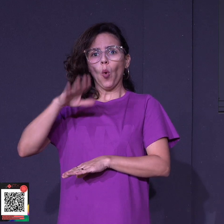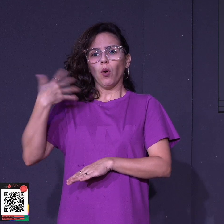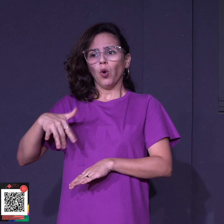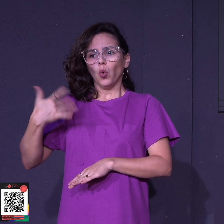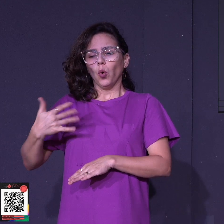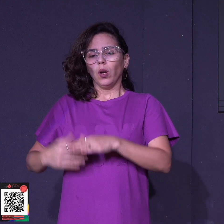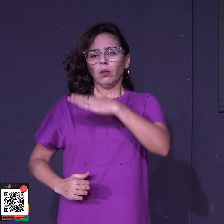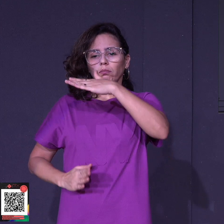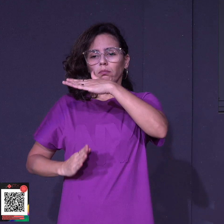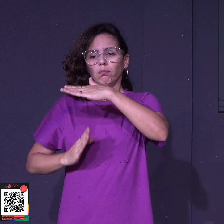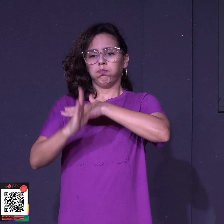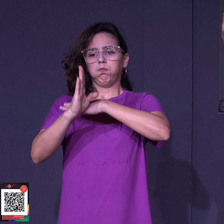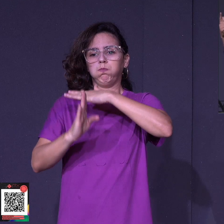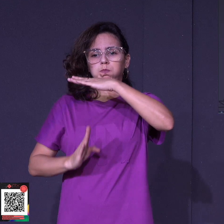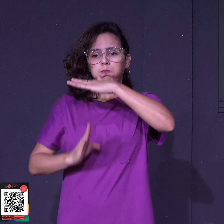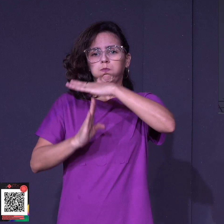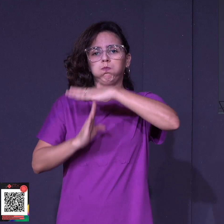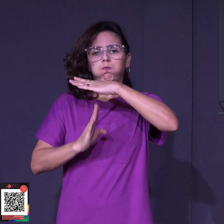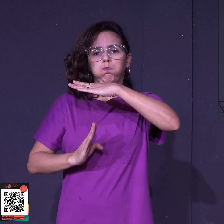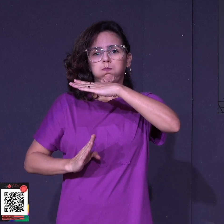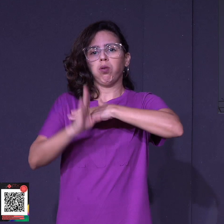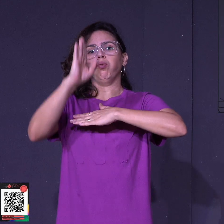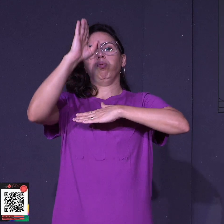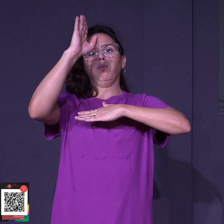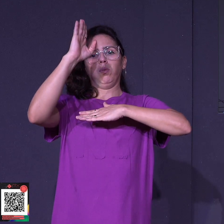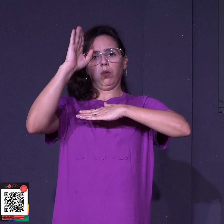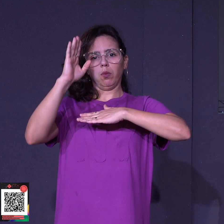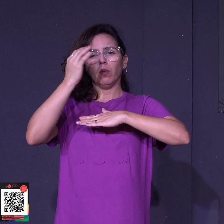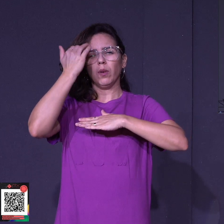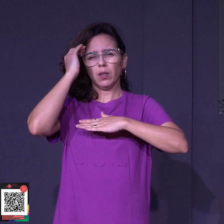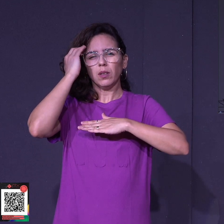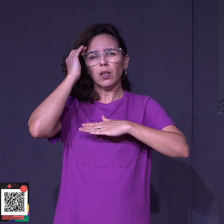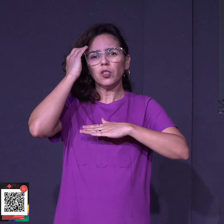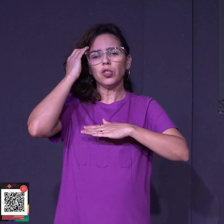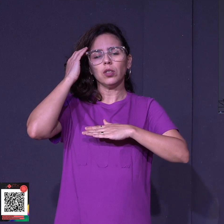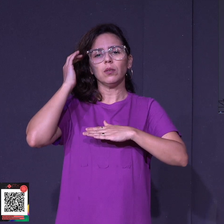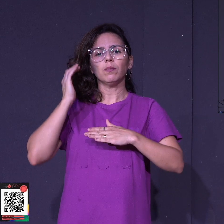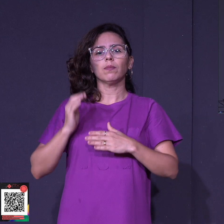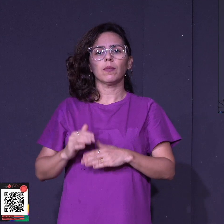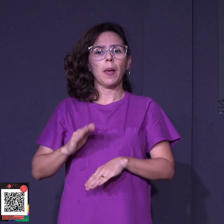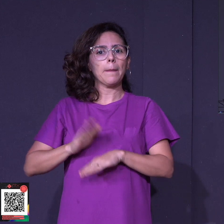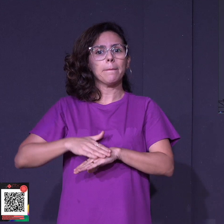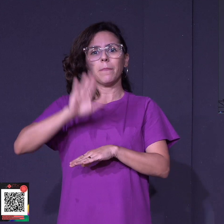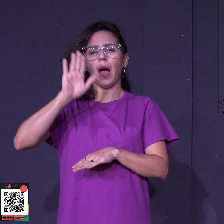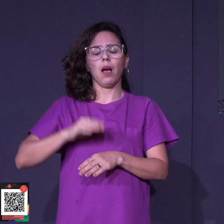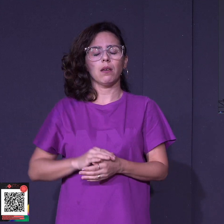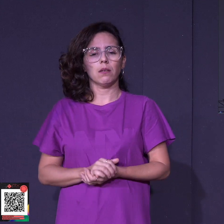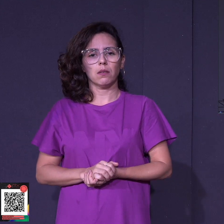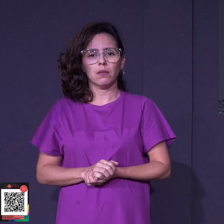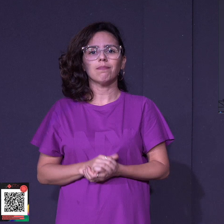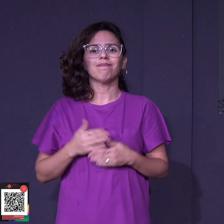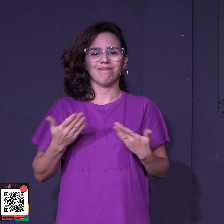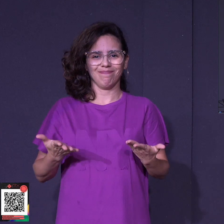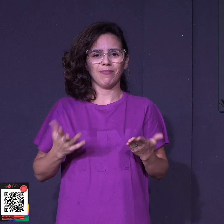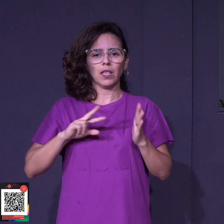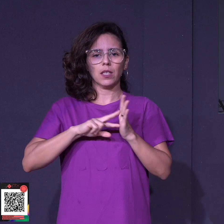ensino, ele ultrapassa a justiça com amor. Isso é